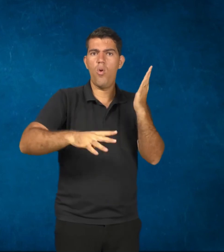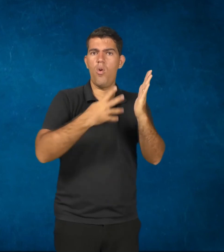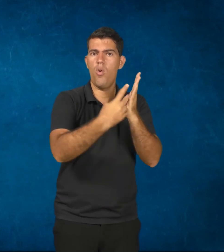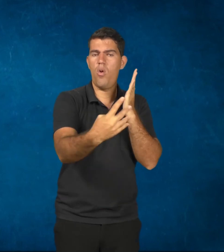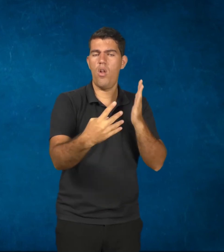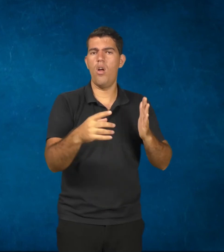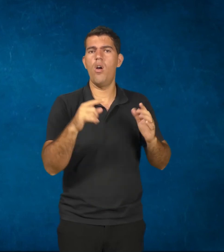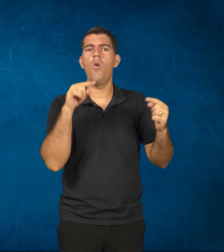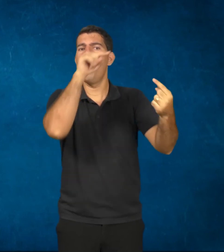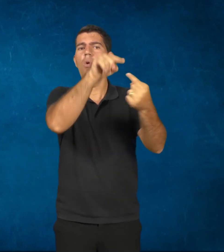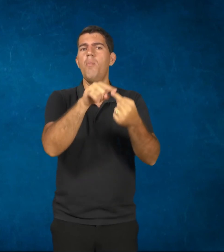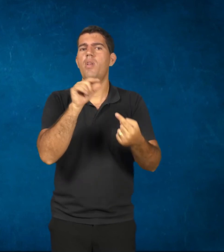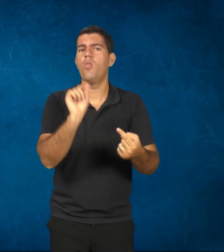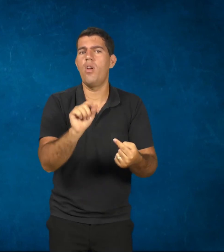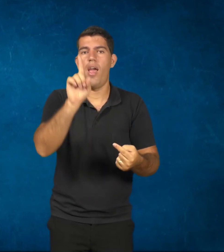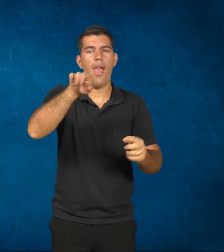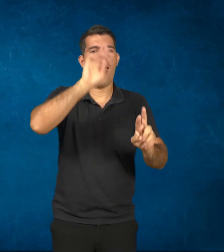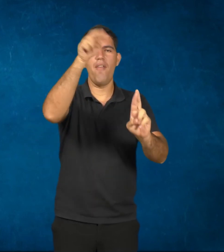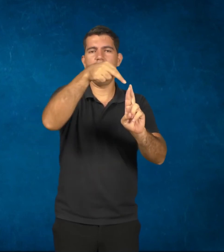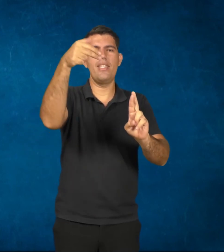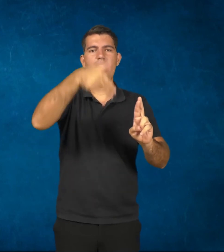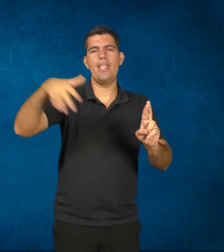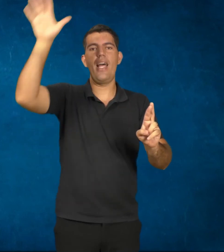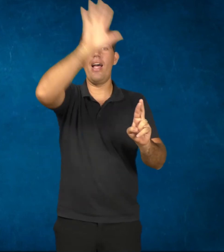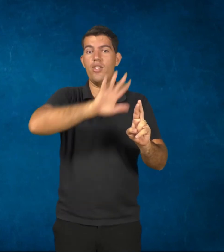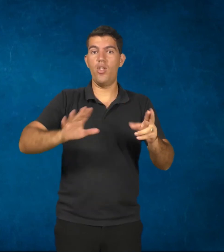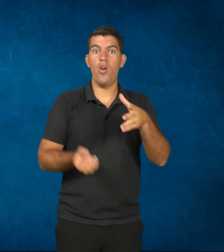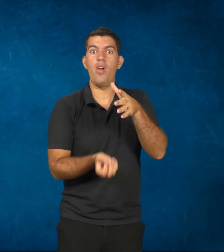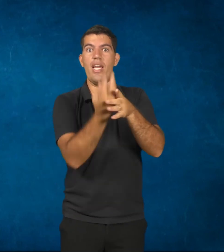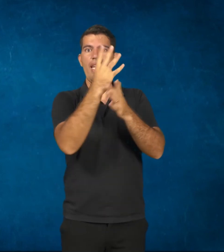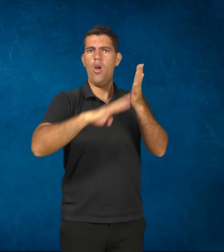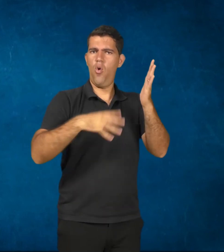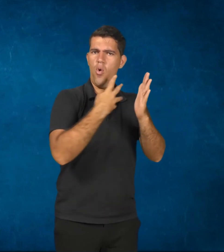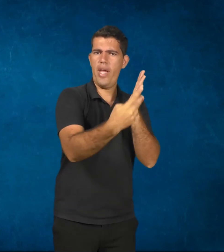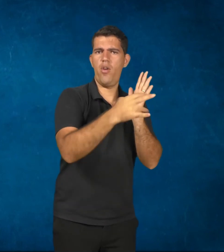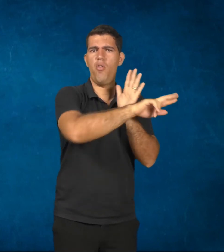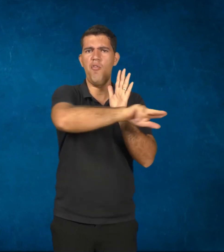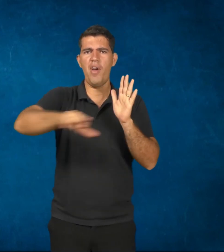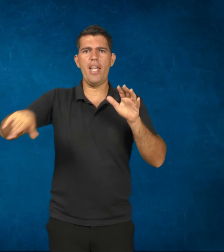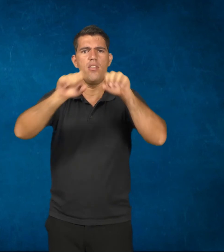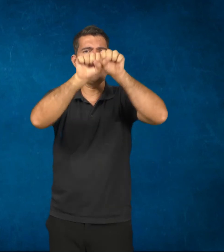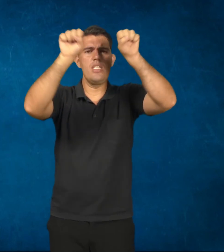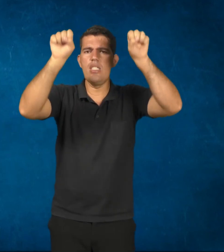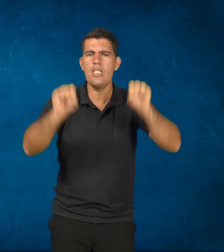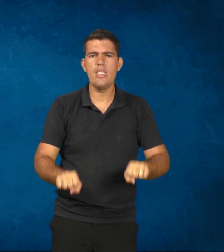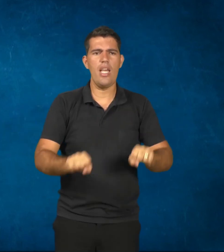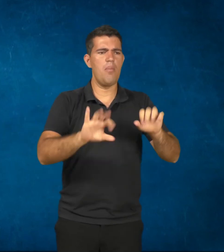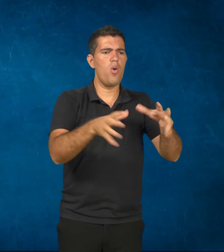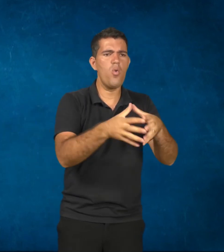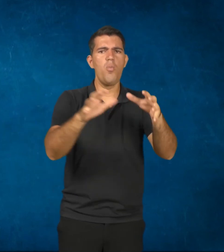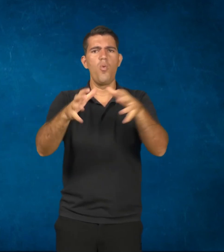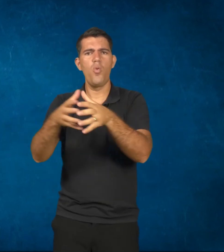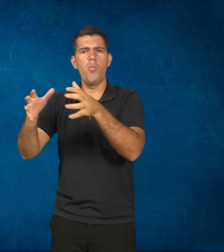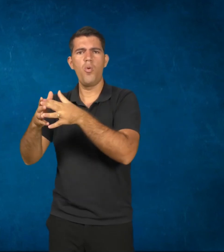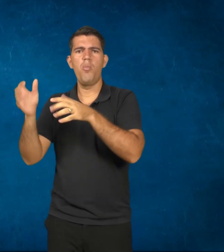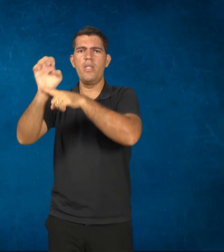é referência nacional para a formulação dos currículos, dos sistemas e das redes escolares dos estados,